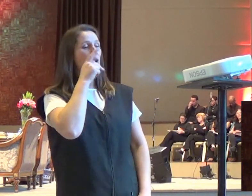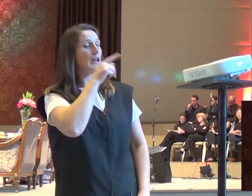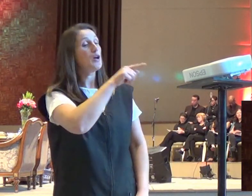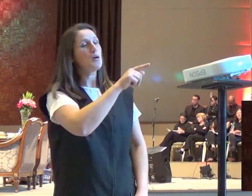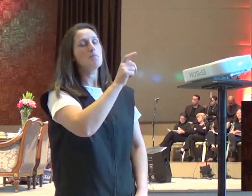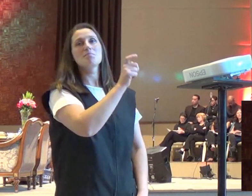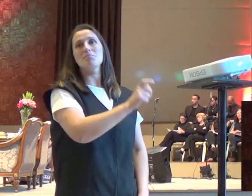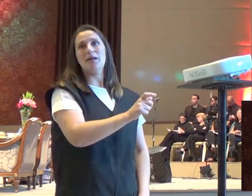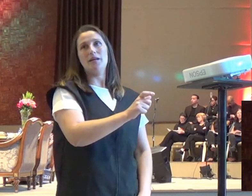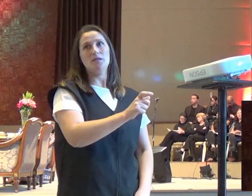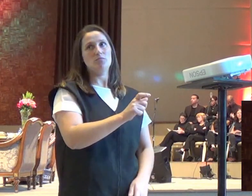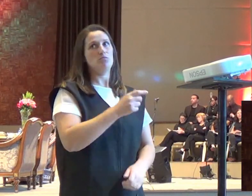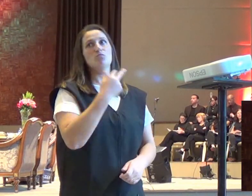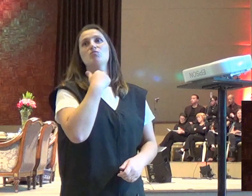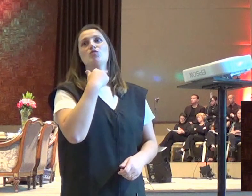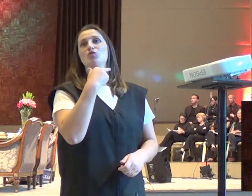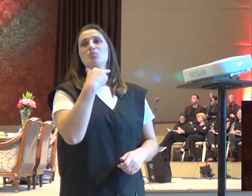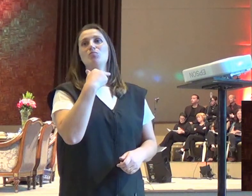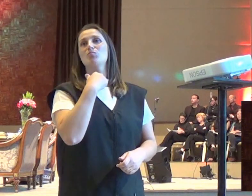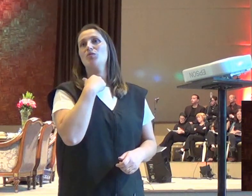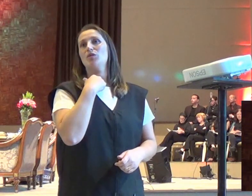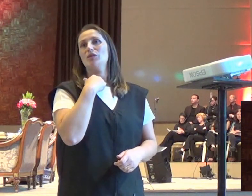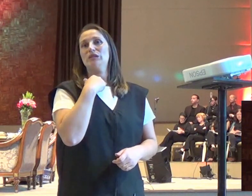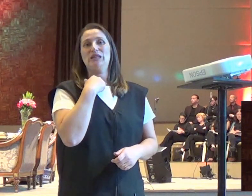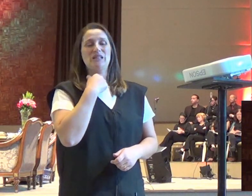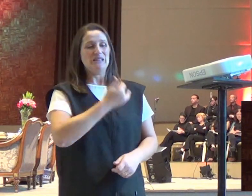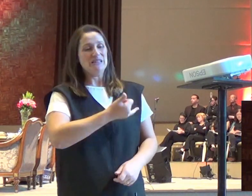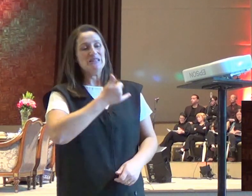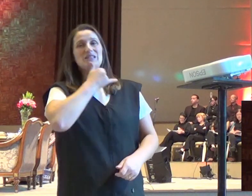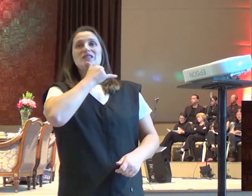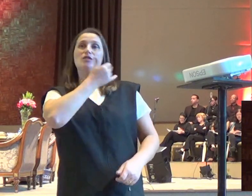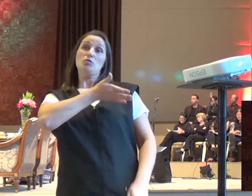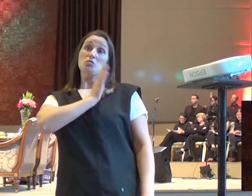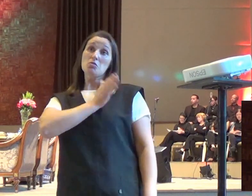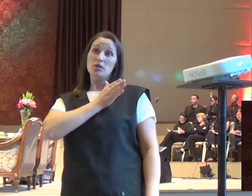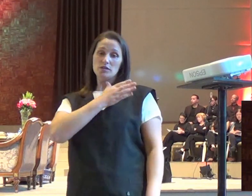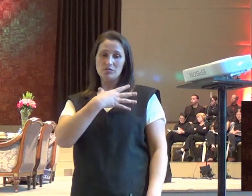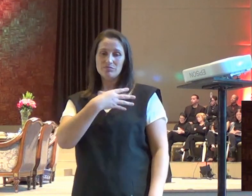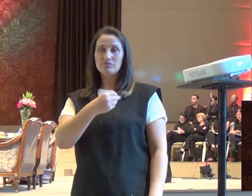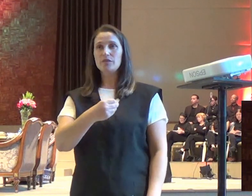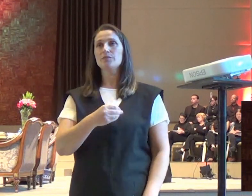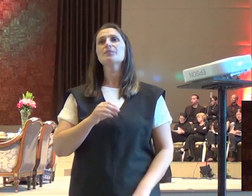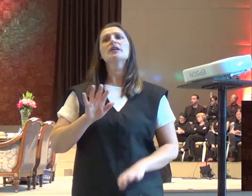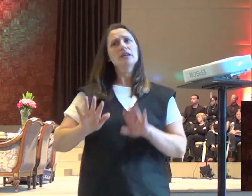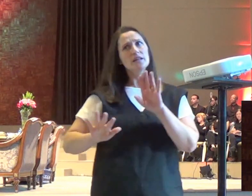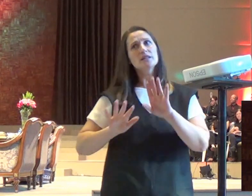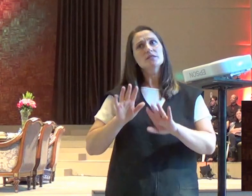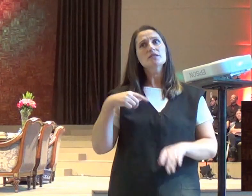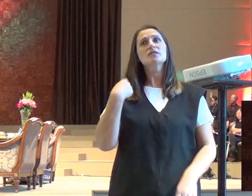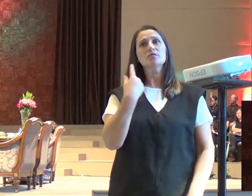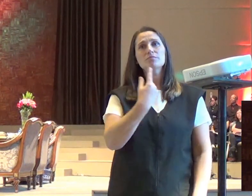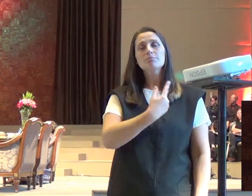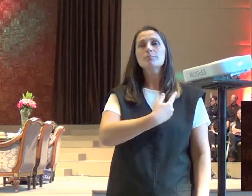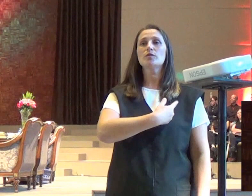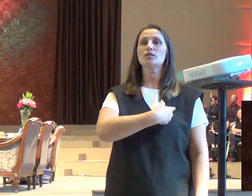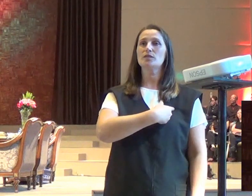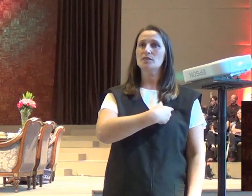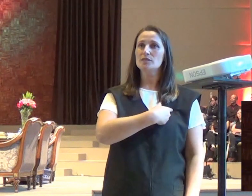coração dos filhos. E é incrível porque às vezes nós temos a tendência de ser